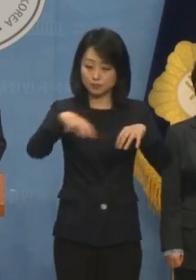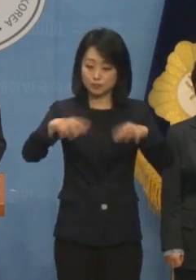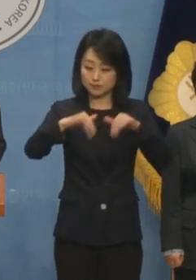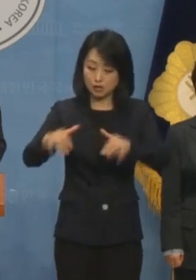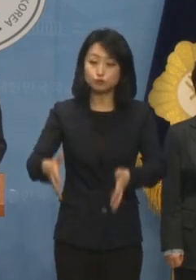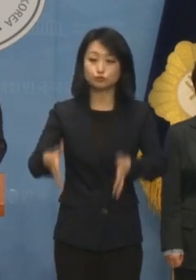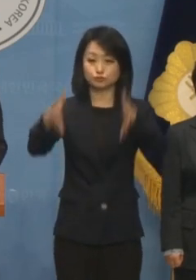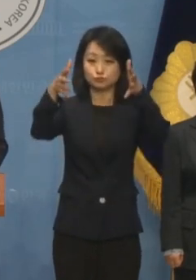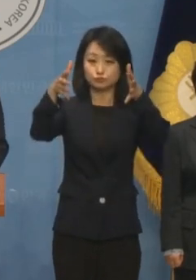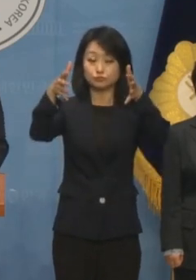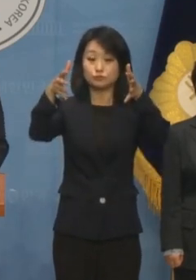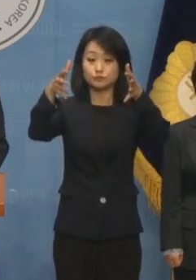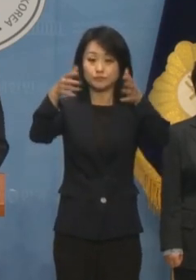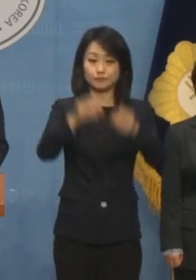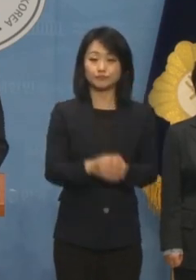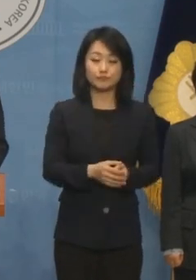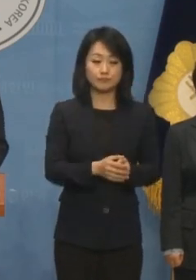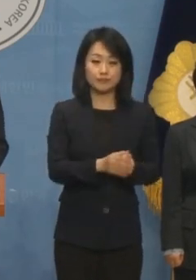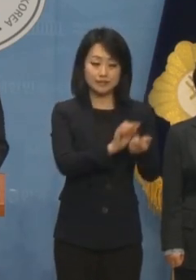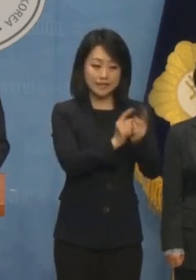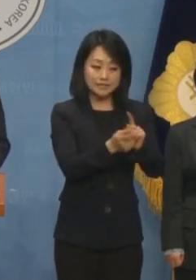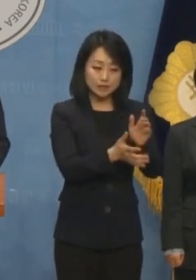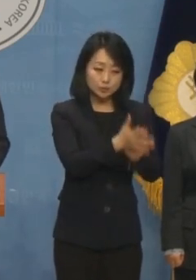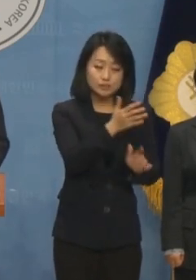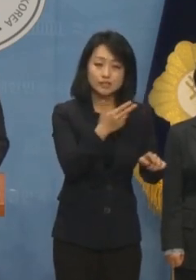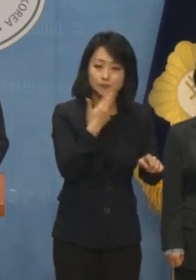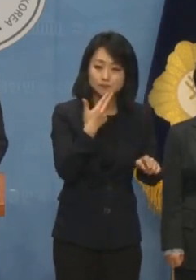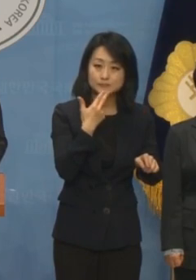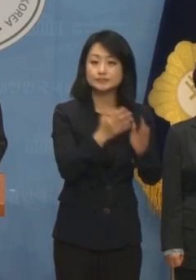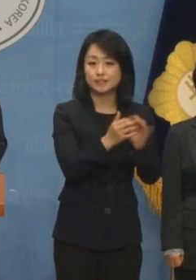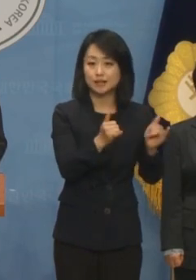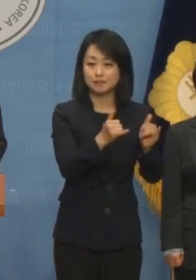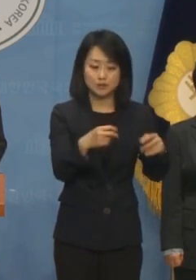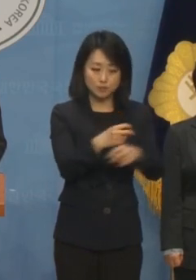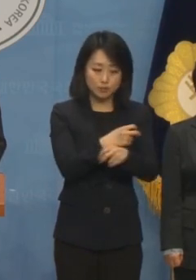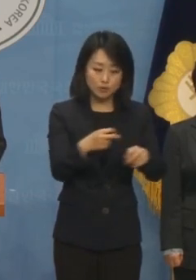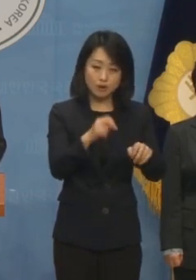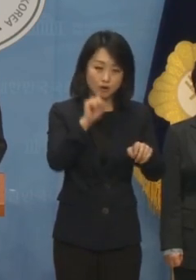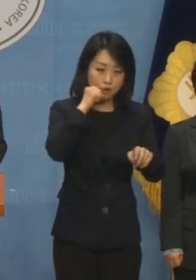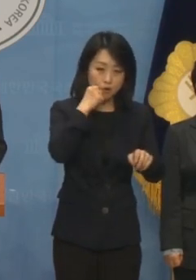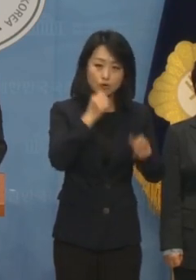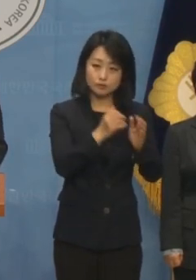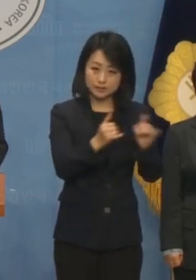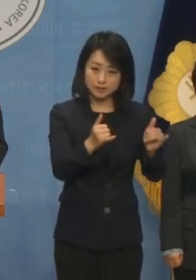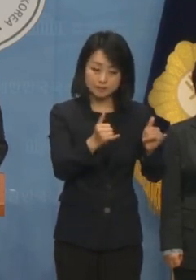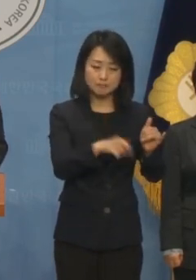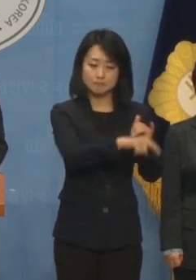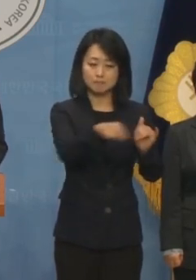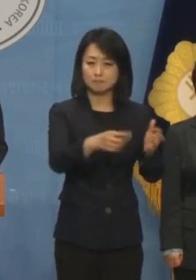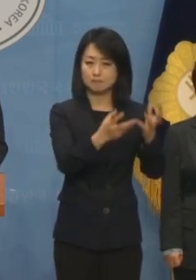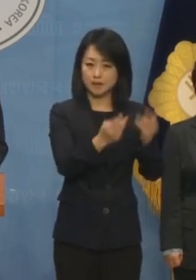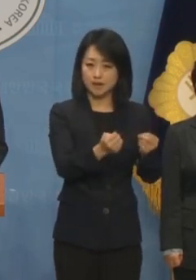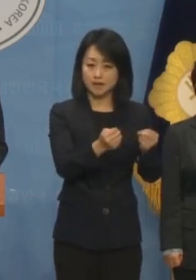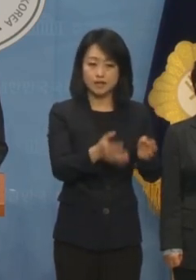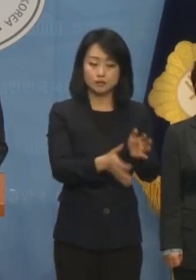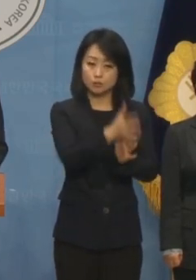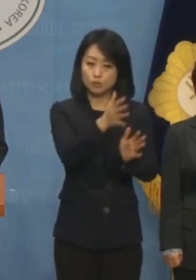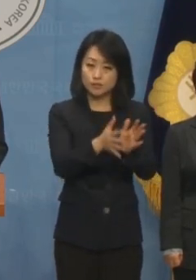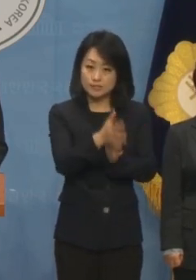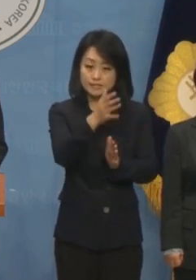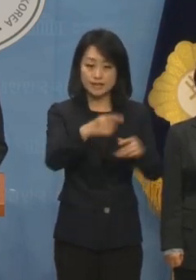재건축은 대체도시 부재로 인한 전세 대란, 교통 대란이 발생할 수 있고 도시 정체성 및